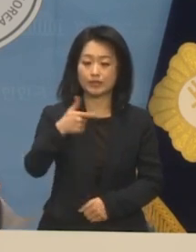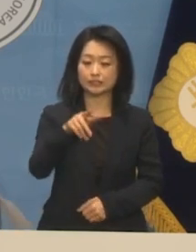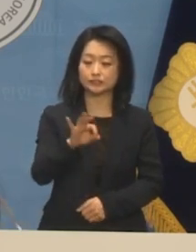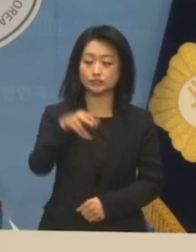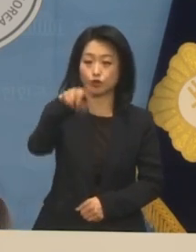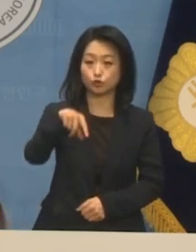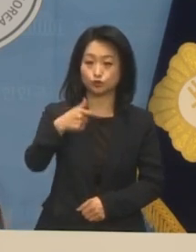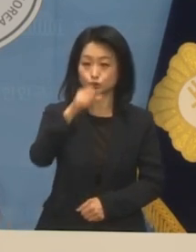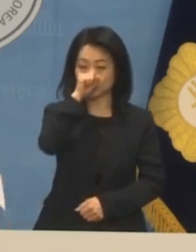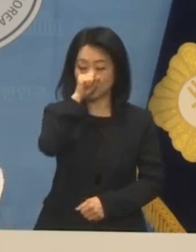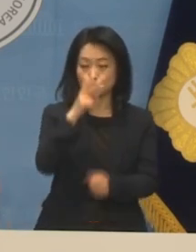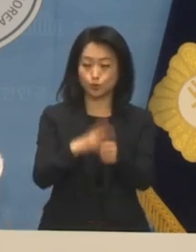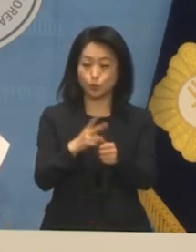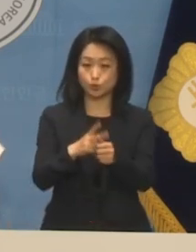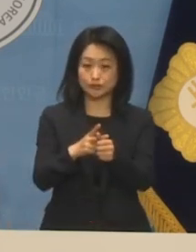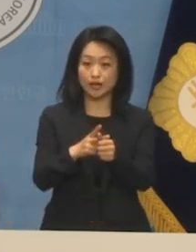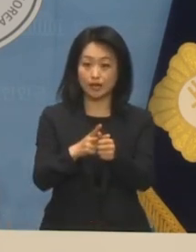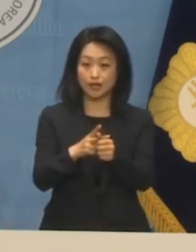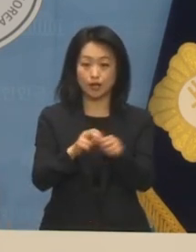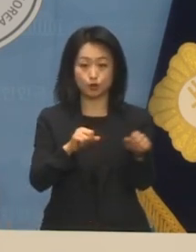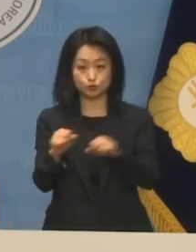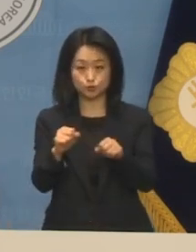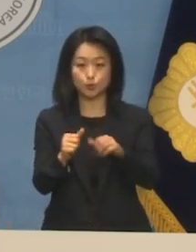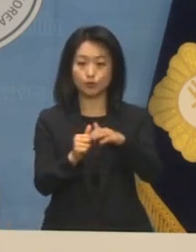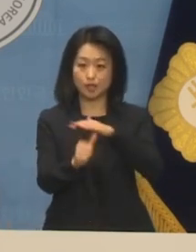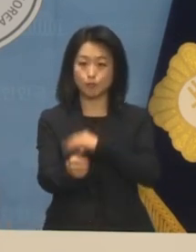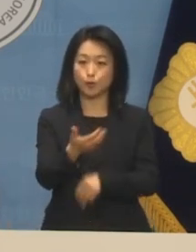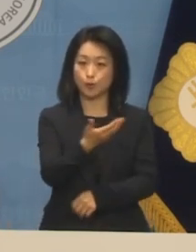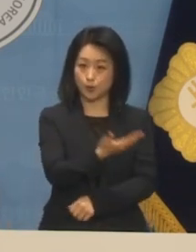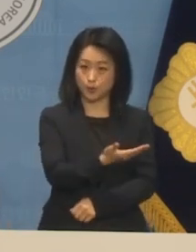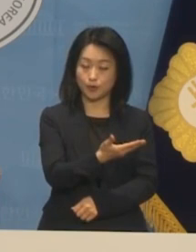한성준 좋은교사운동 공동대표이십니다.